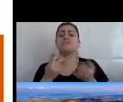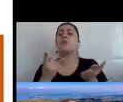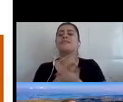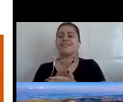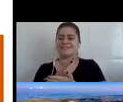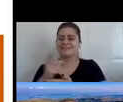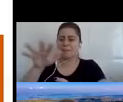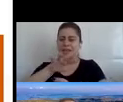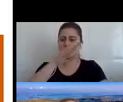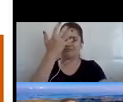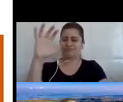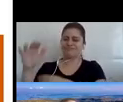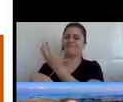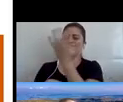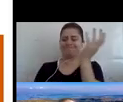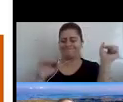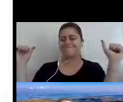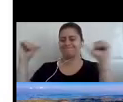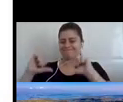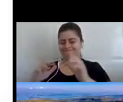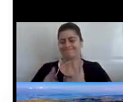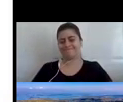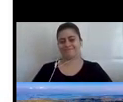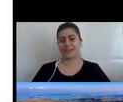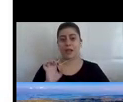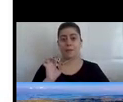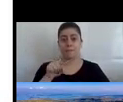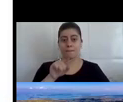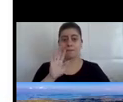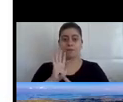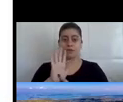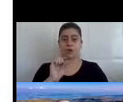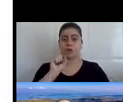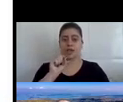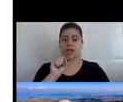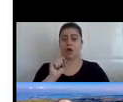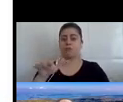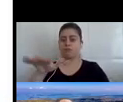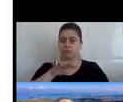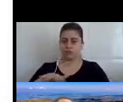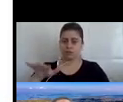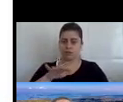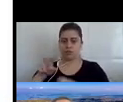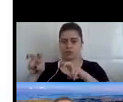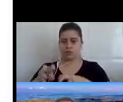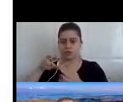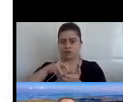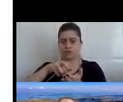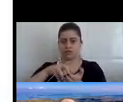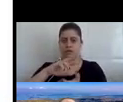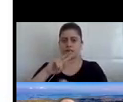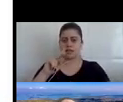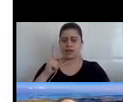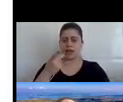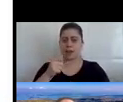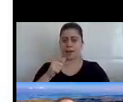ambientais no território. Então, aqui é só para mostrar o que que é esse território rural, né, do setor habitacional Taquari, que